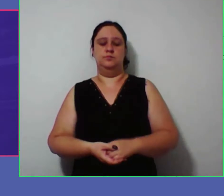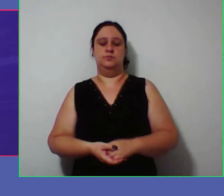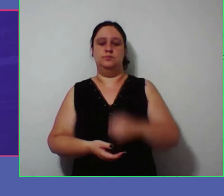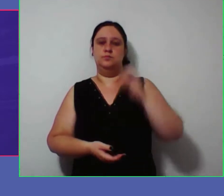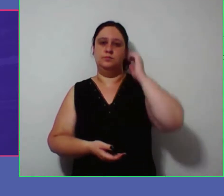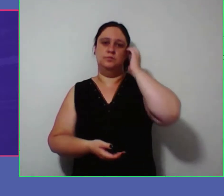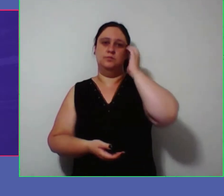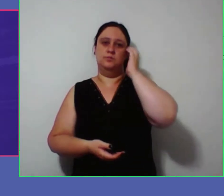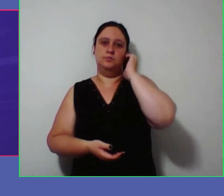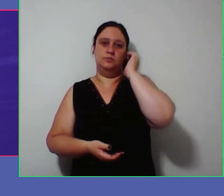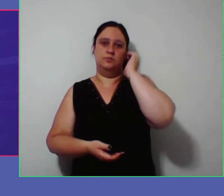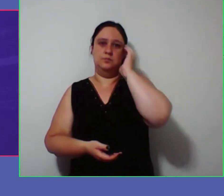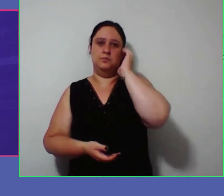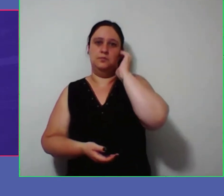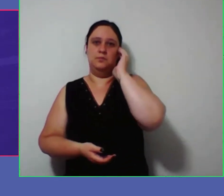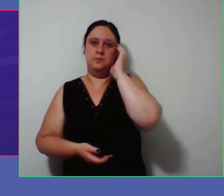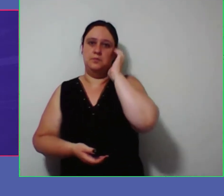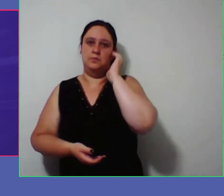2,